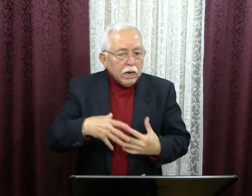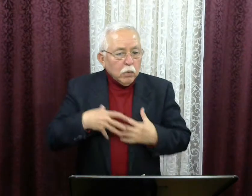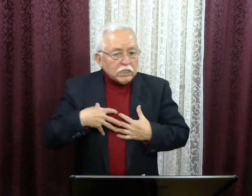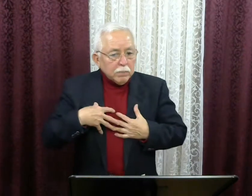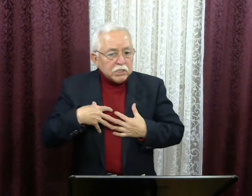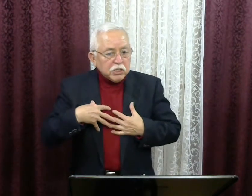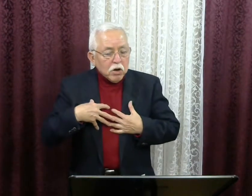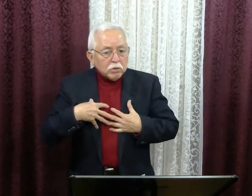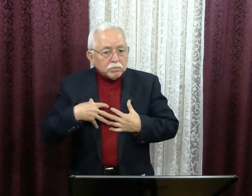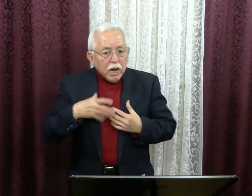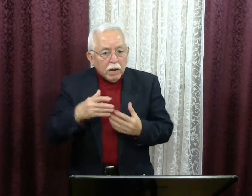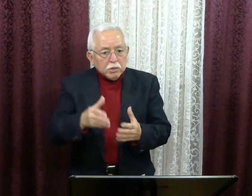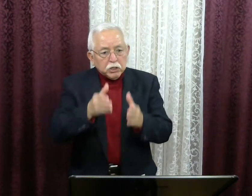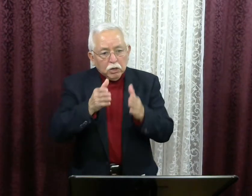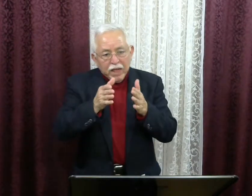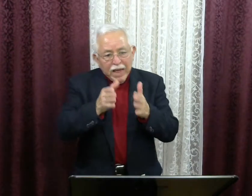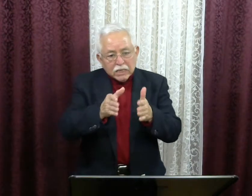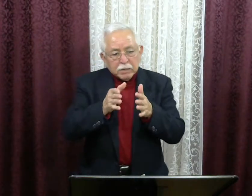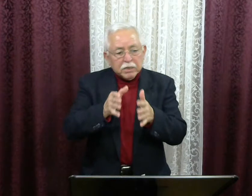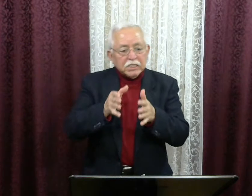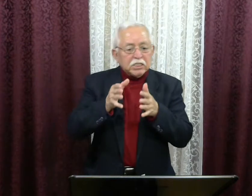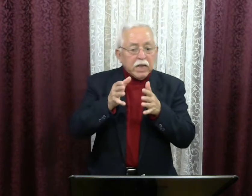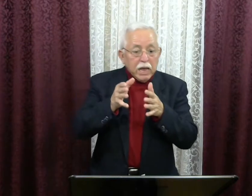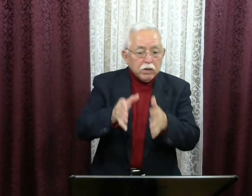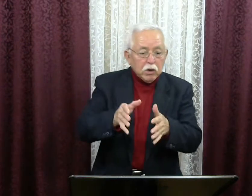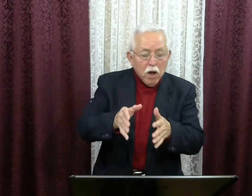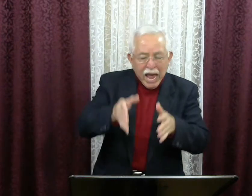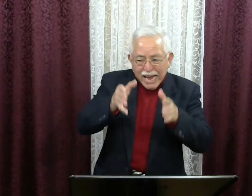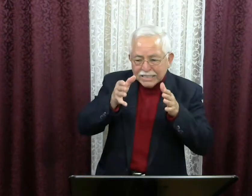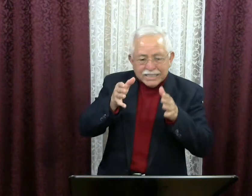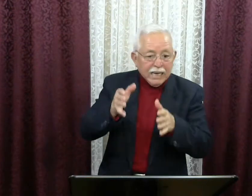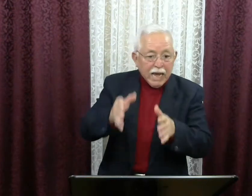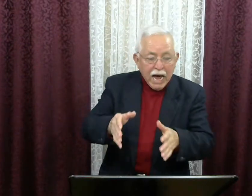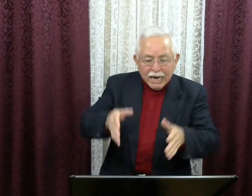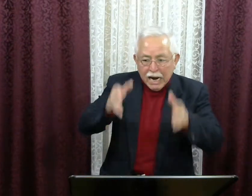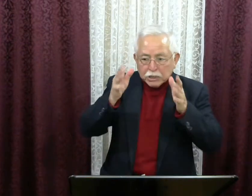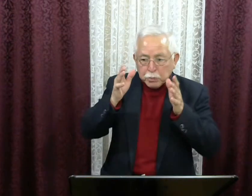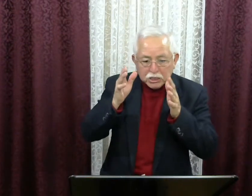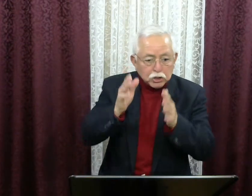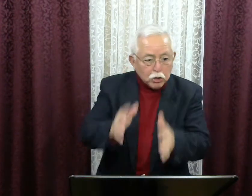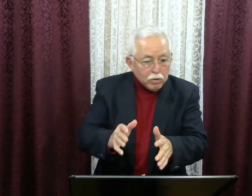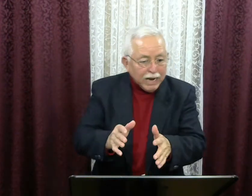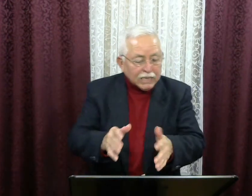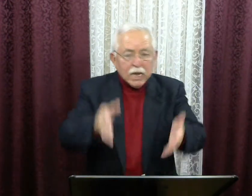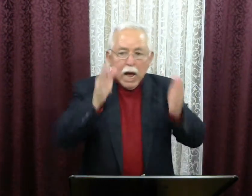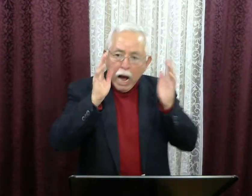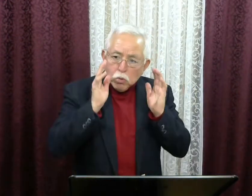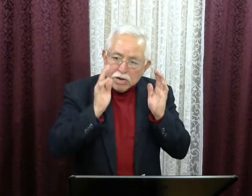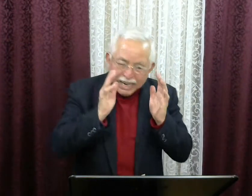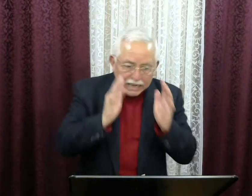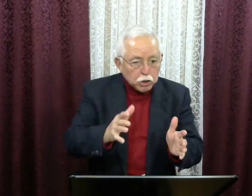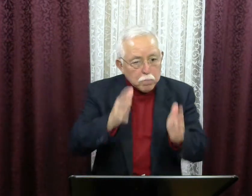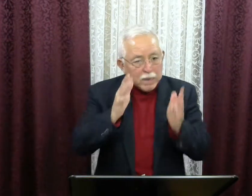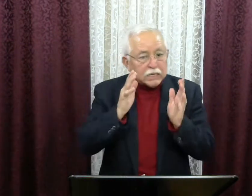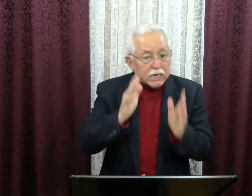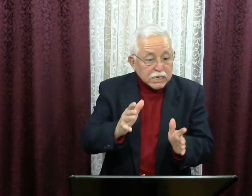Nuestra misión, la misión de este ministerio, es guiar a las personas a una relación más